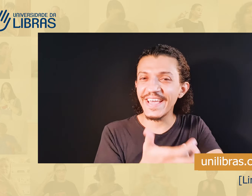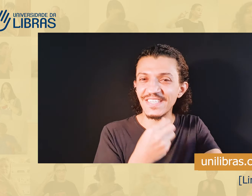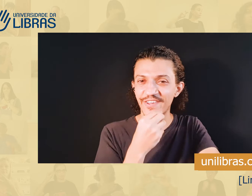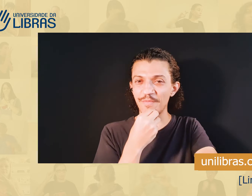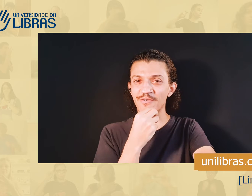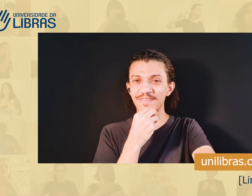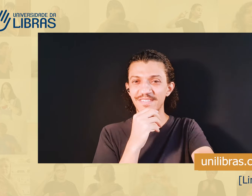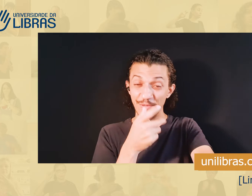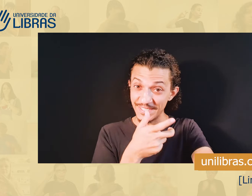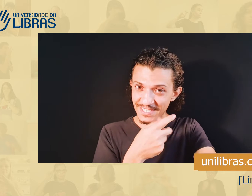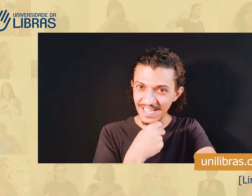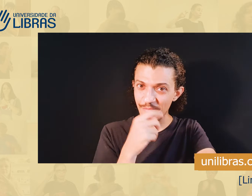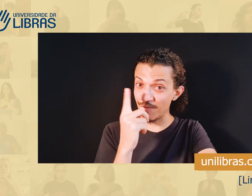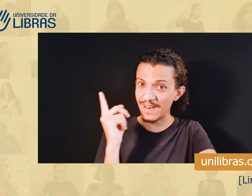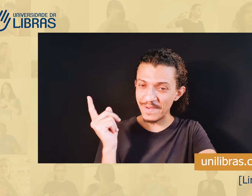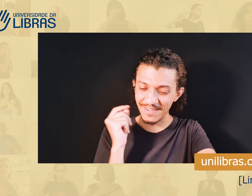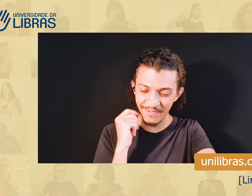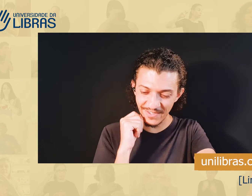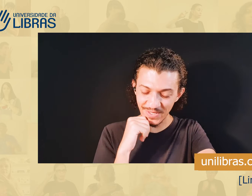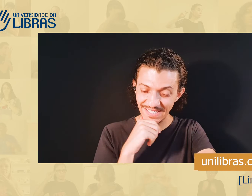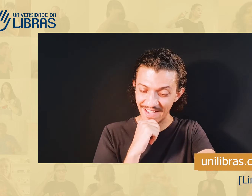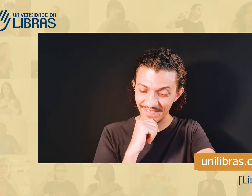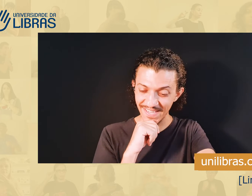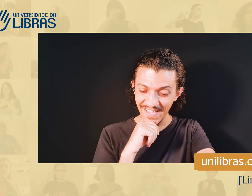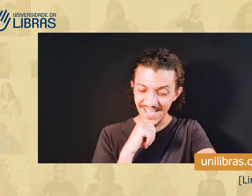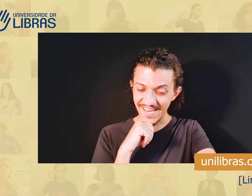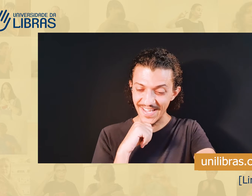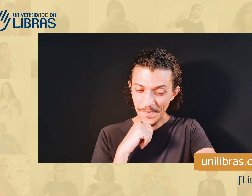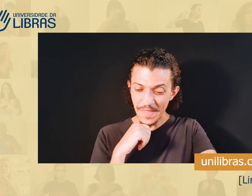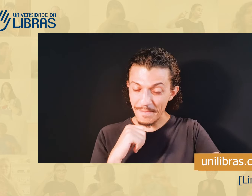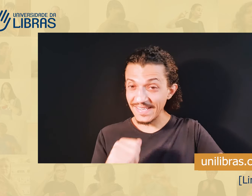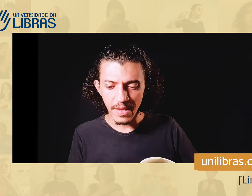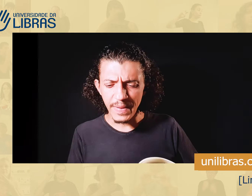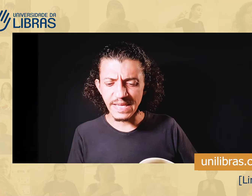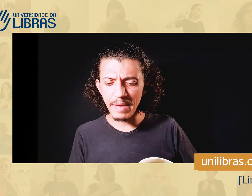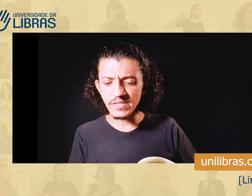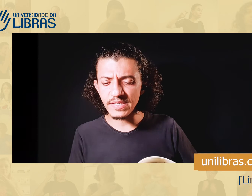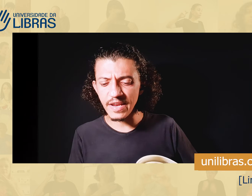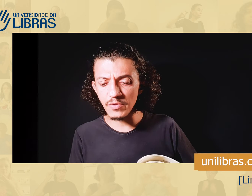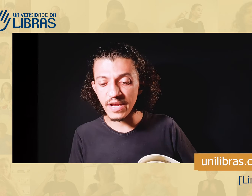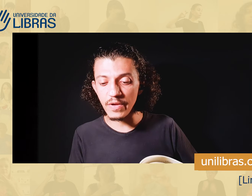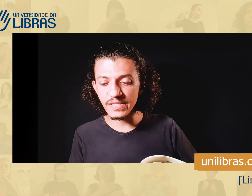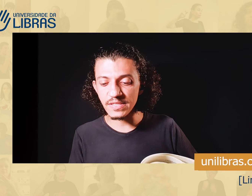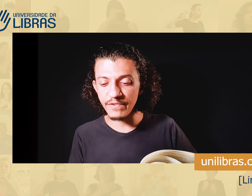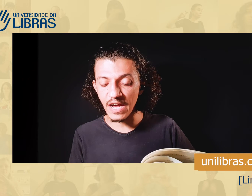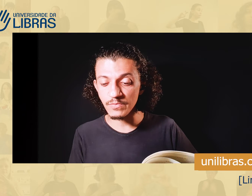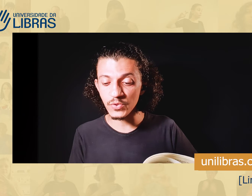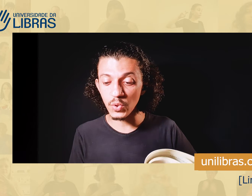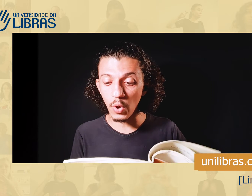esse fenômeno aconteceu. Hoje a gente sabe, eu vou falar mais à frente em outras lives. Mas percebemos que seríamos egoístas se ficássemos com todo